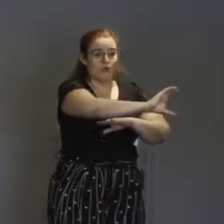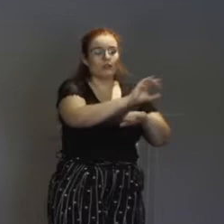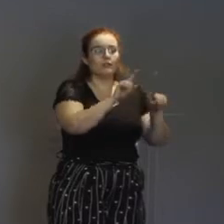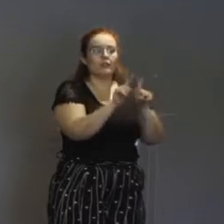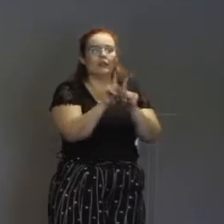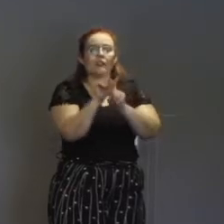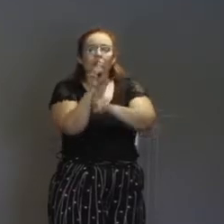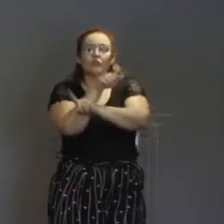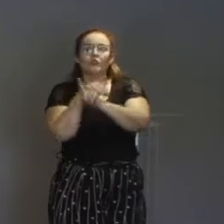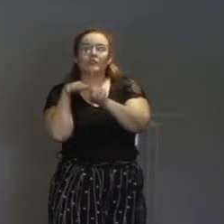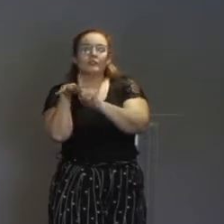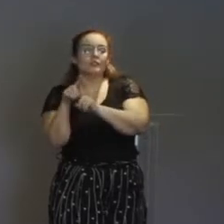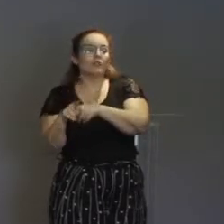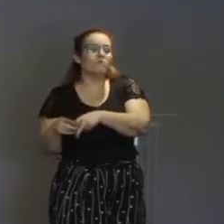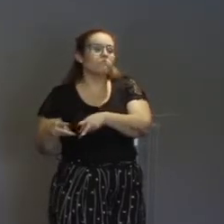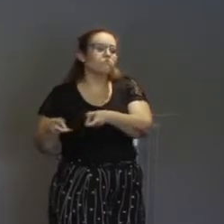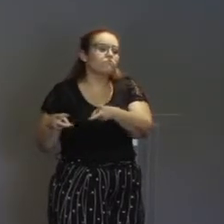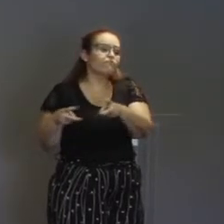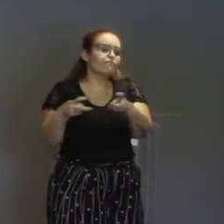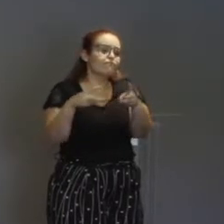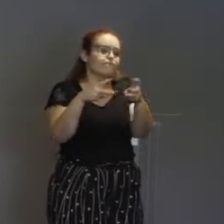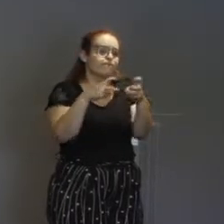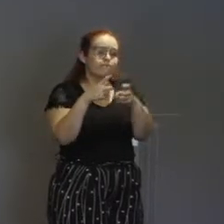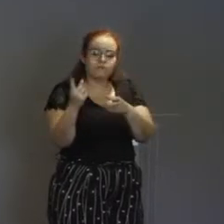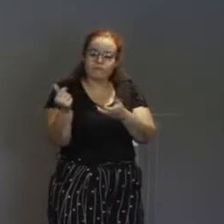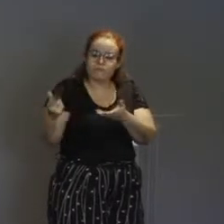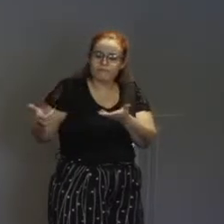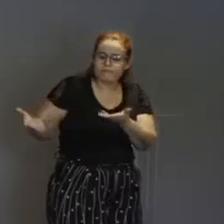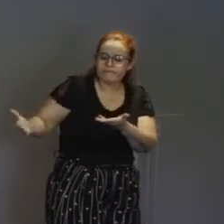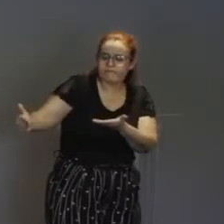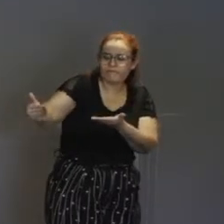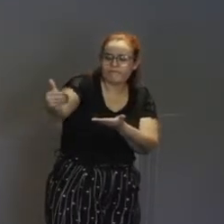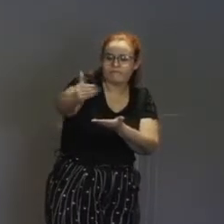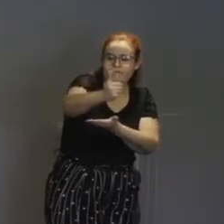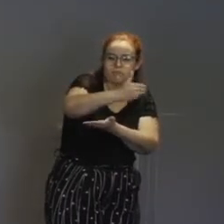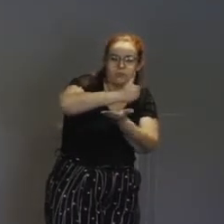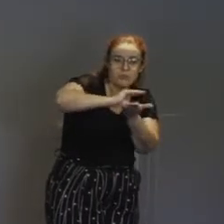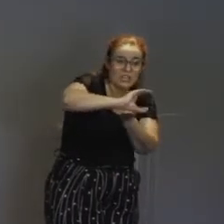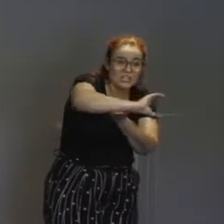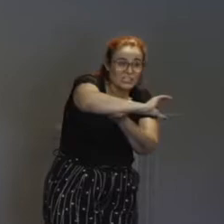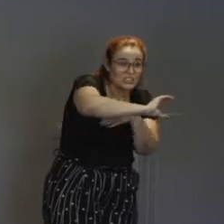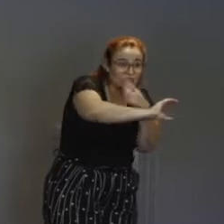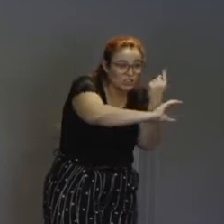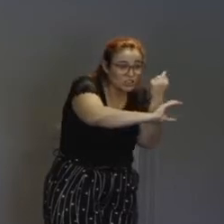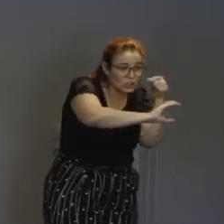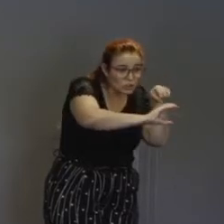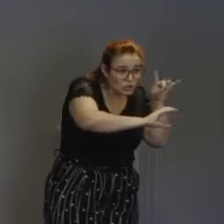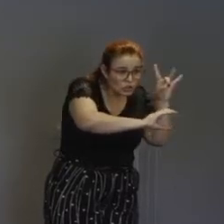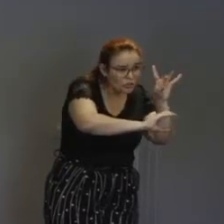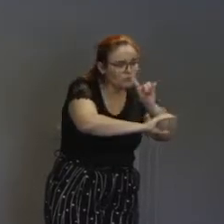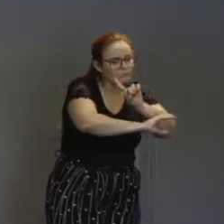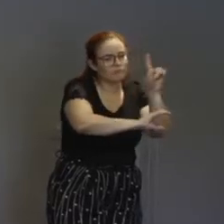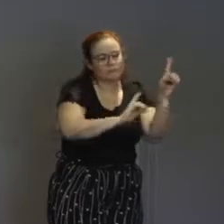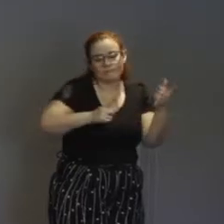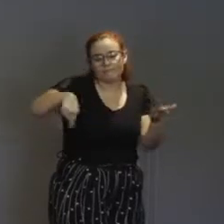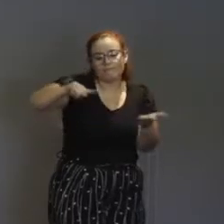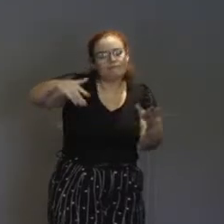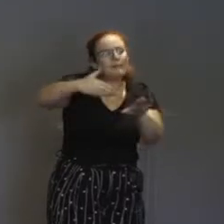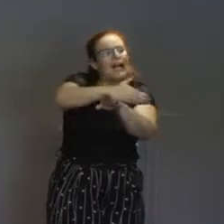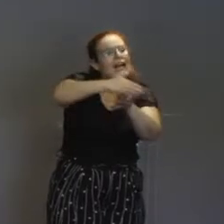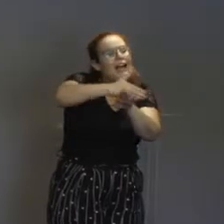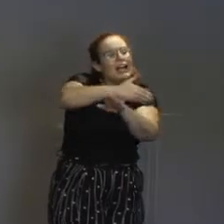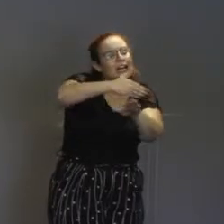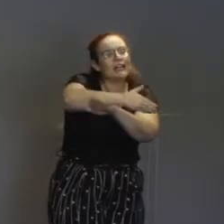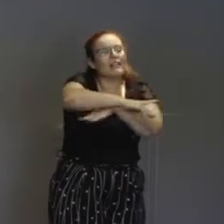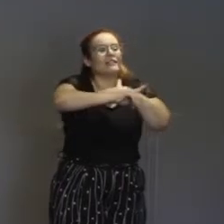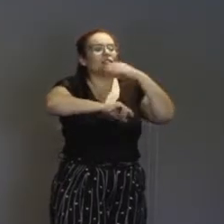da sociedade. Capta esse recurso da sociedade, mas não é só o dinheiro que eles captam a participação dessa sociedade. As fundações têm um papel muito grande